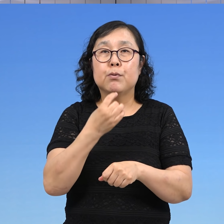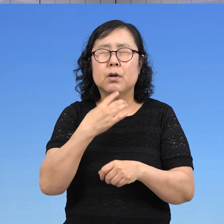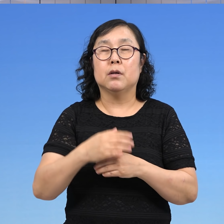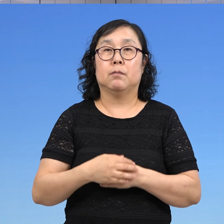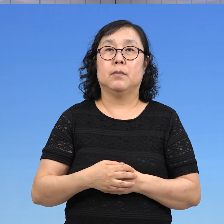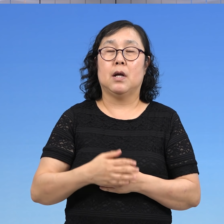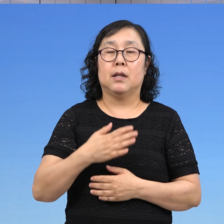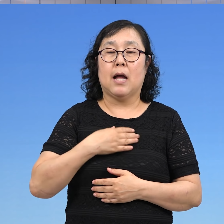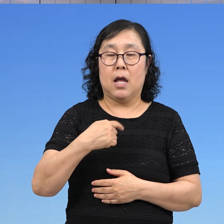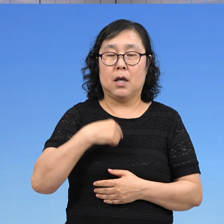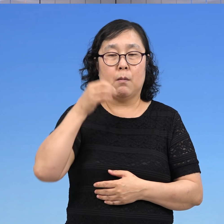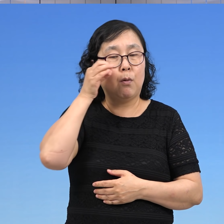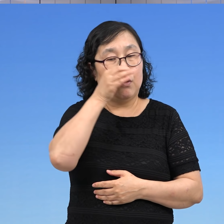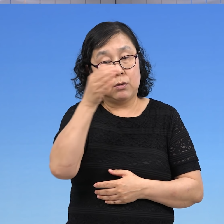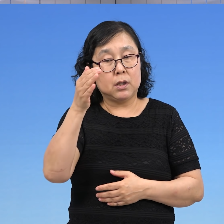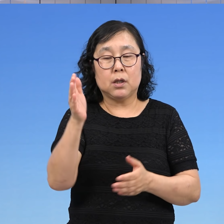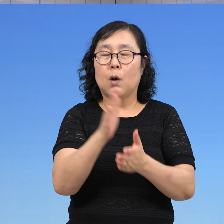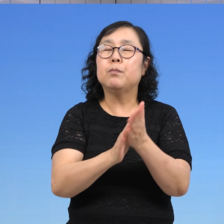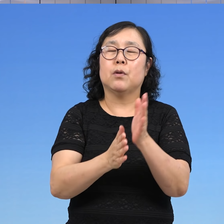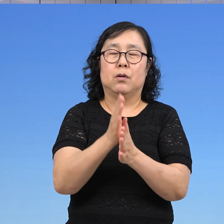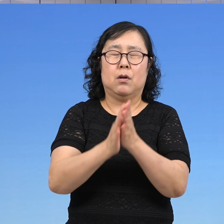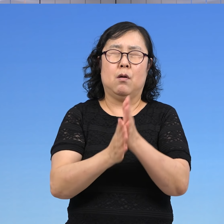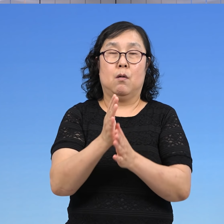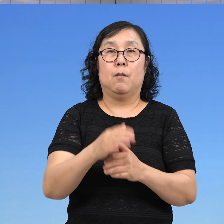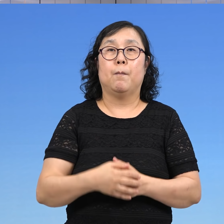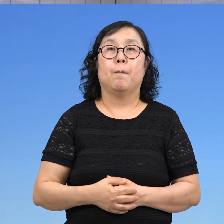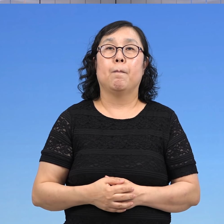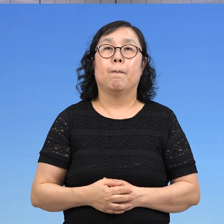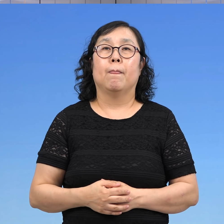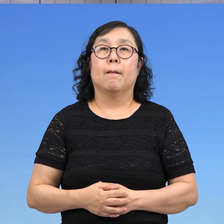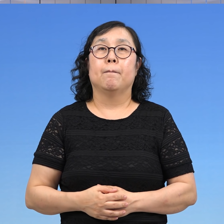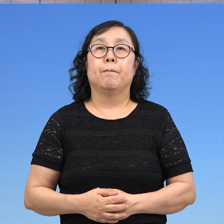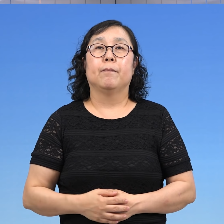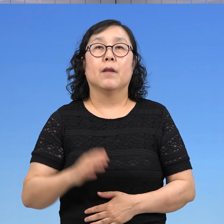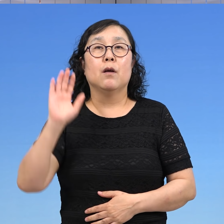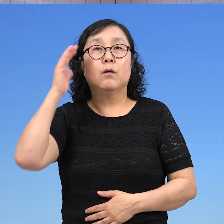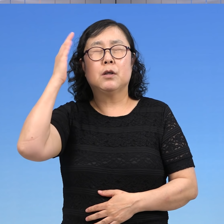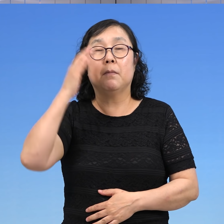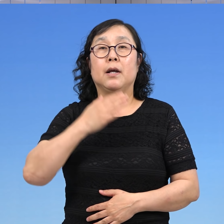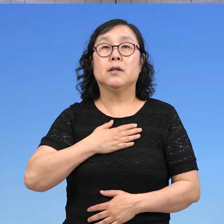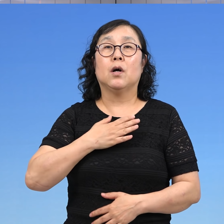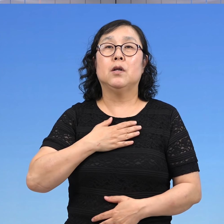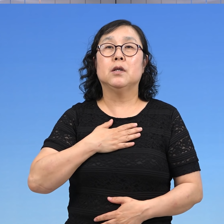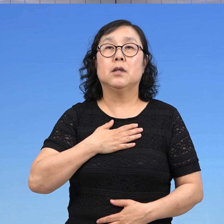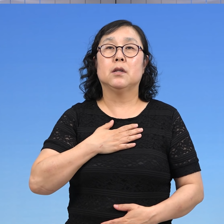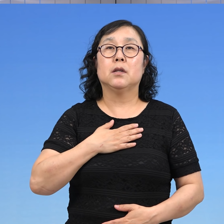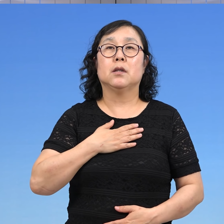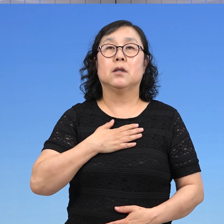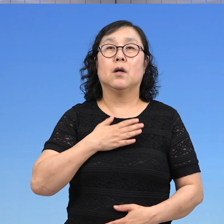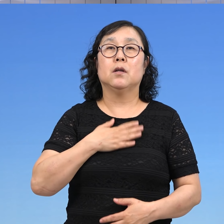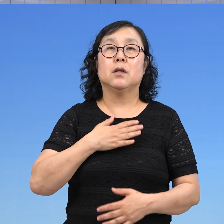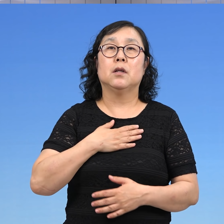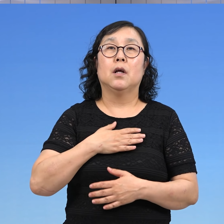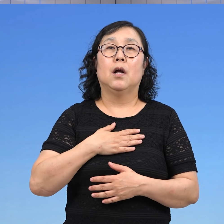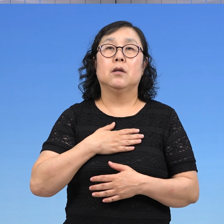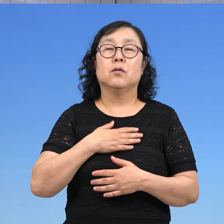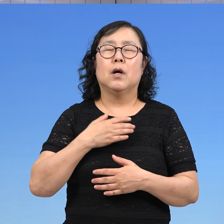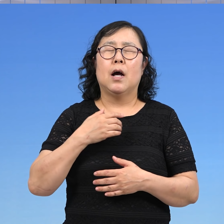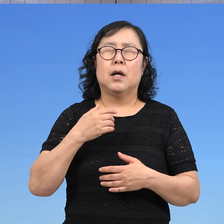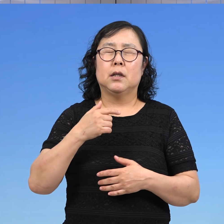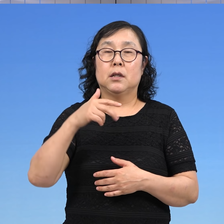것은 보여주신 게 없기 때문이에요 그랬는데 여러분 요즘에 저는 요 전율을